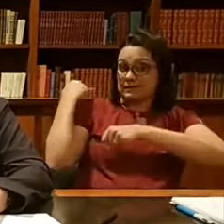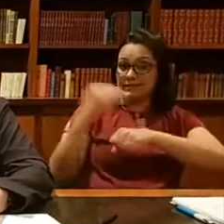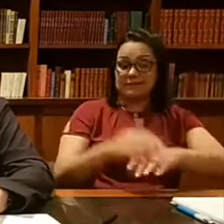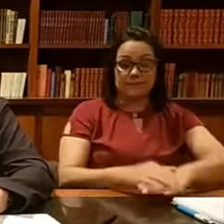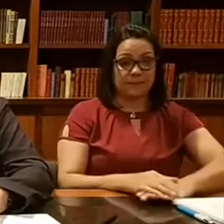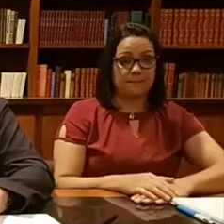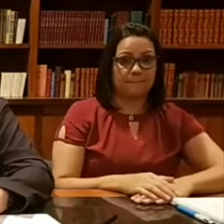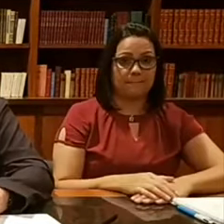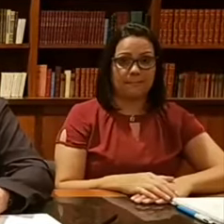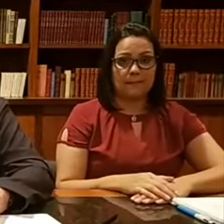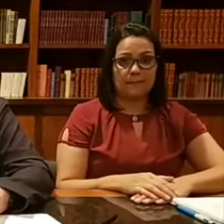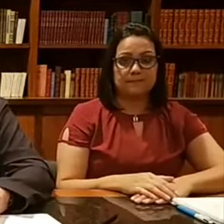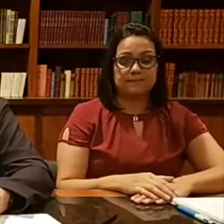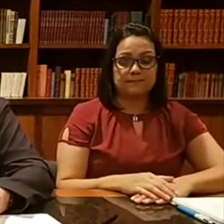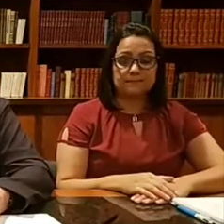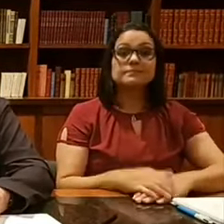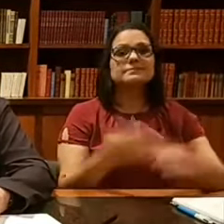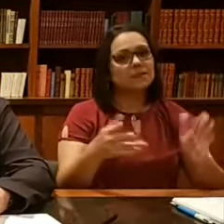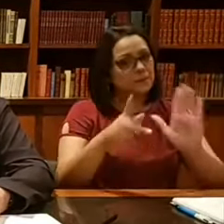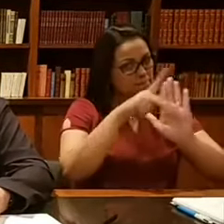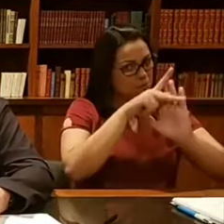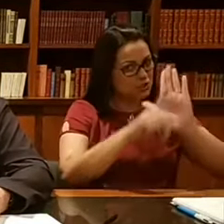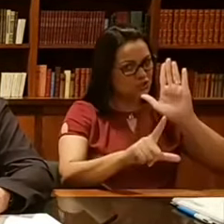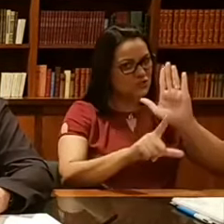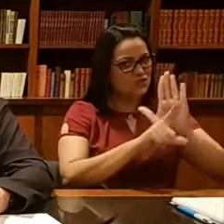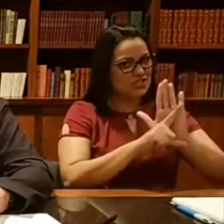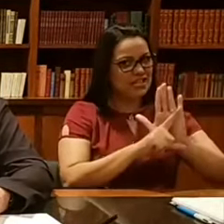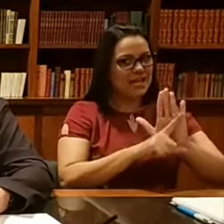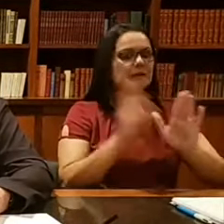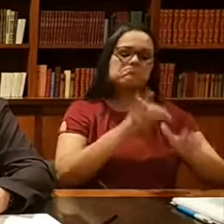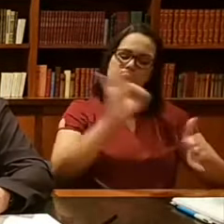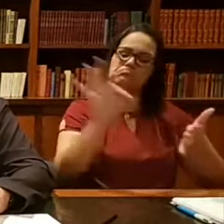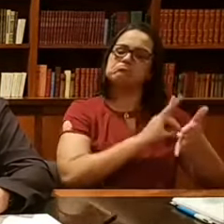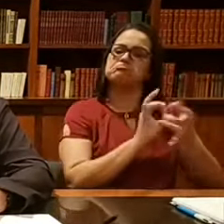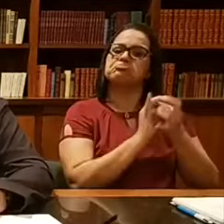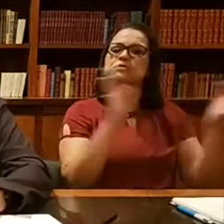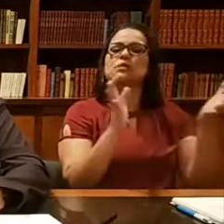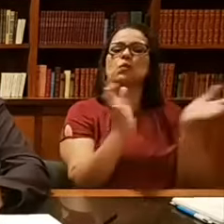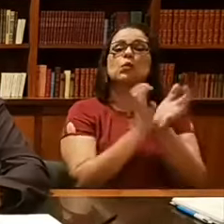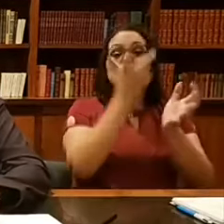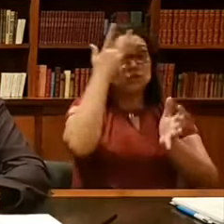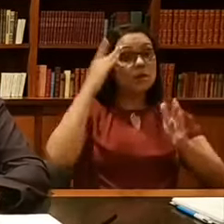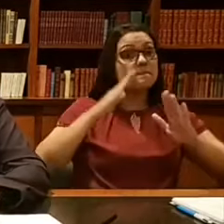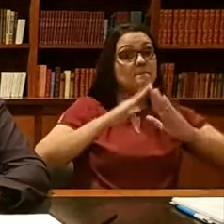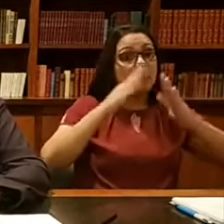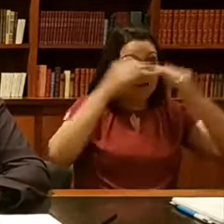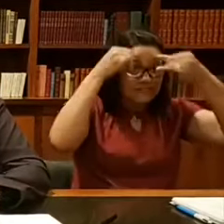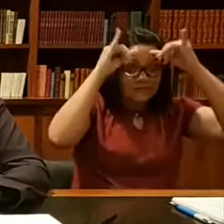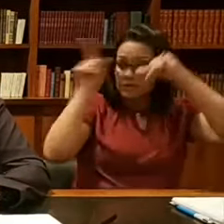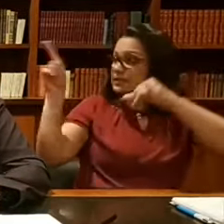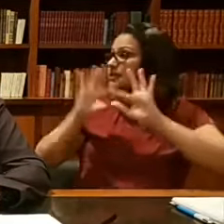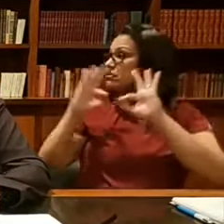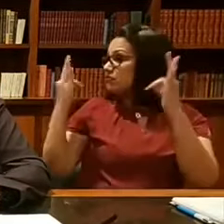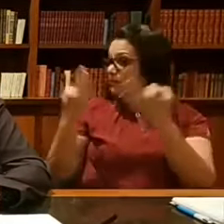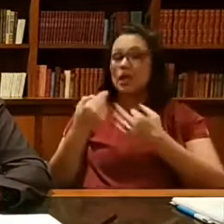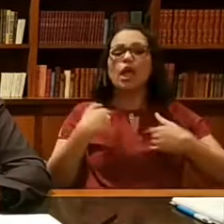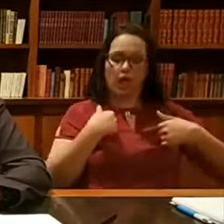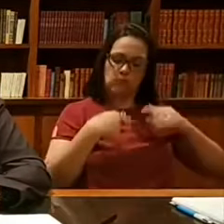Sanção do projeto de lei, que agora é lei, da posse de arma para proprietários rurais. Você tem algum parente que mora em fazenda? Sou da